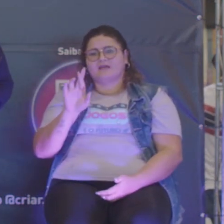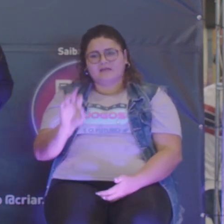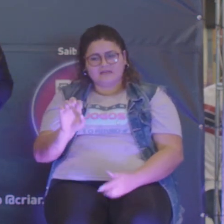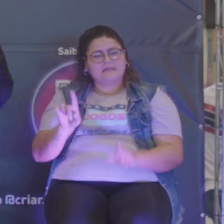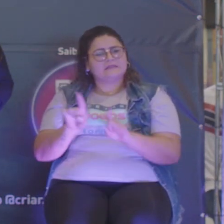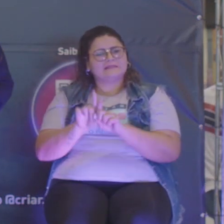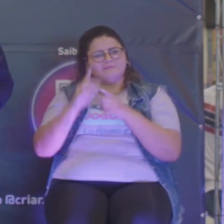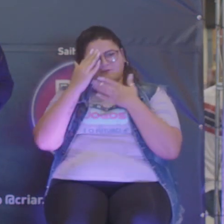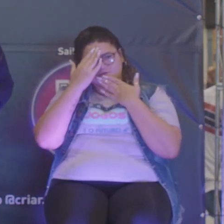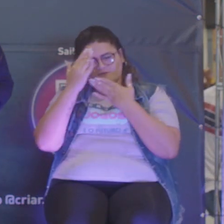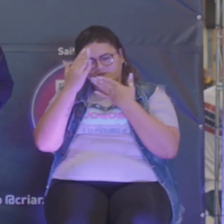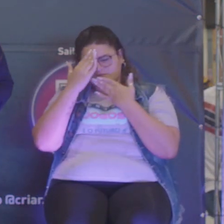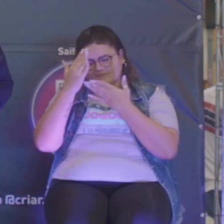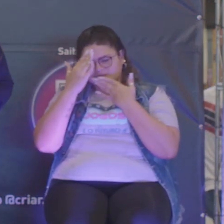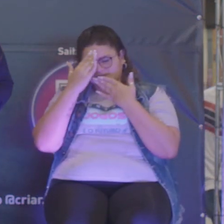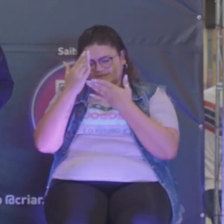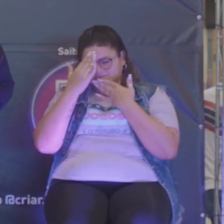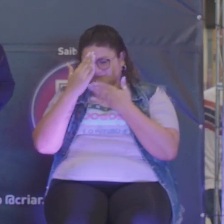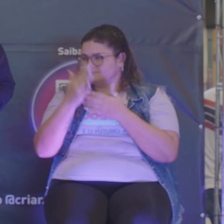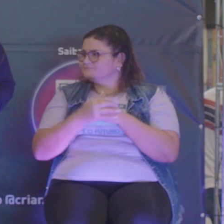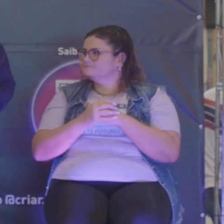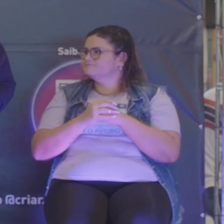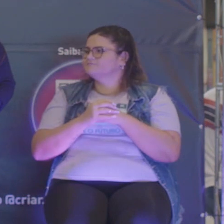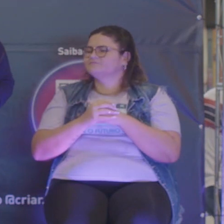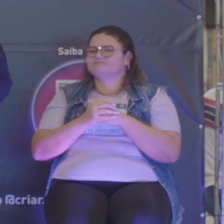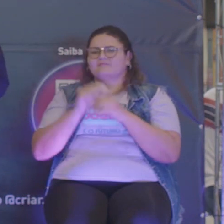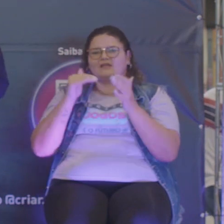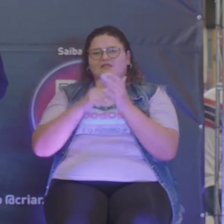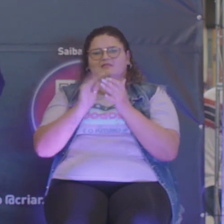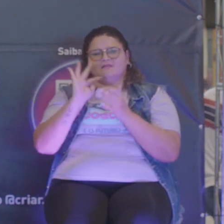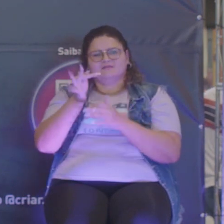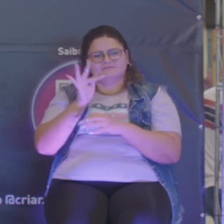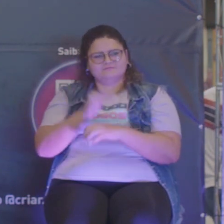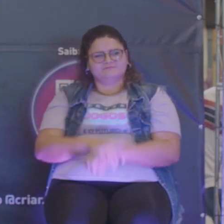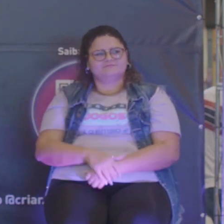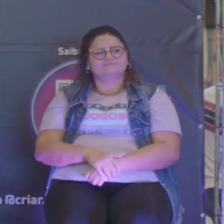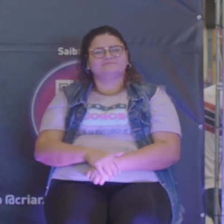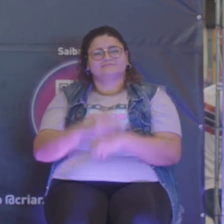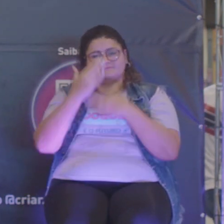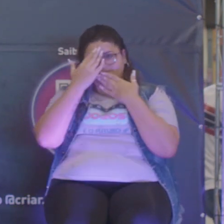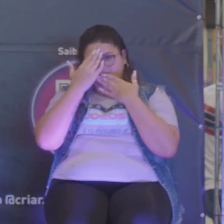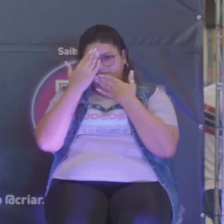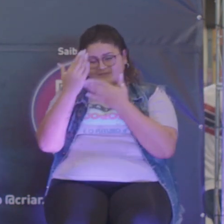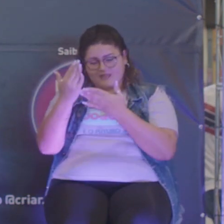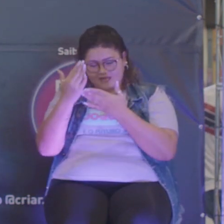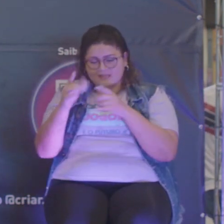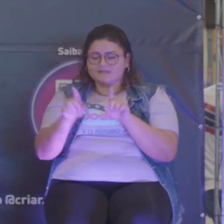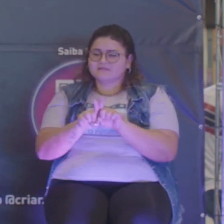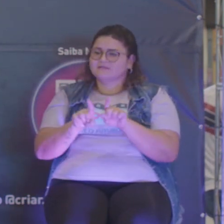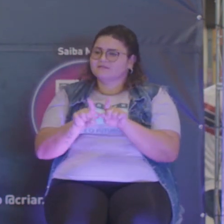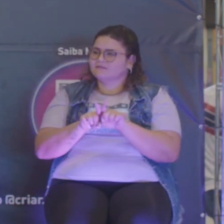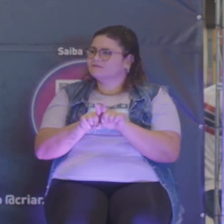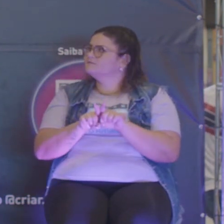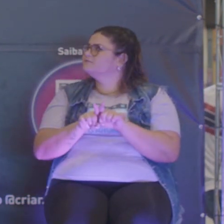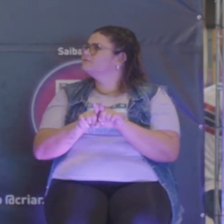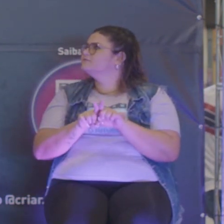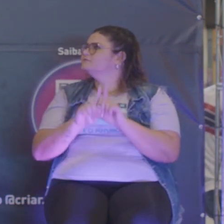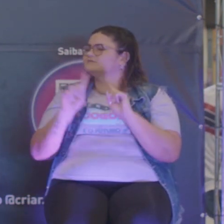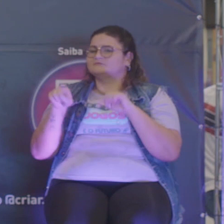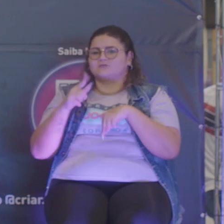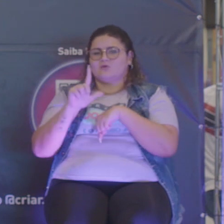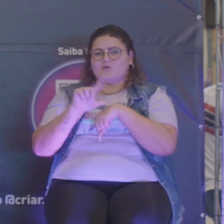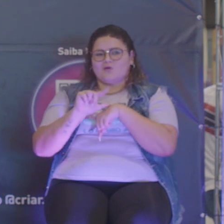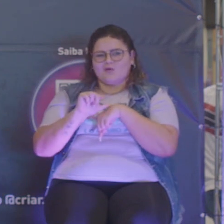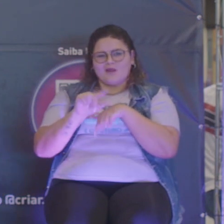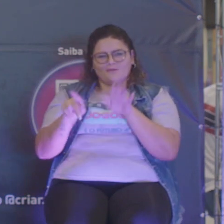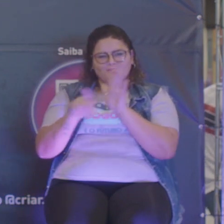E obrigada a todo mundo, um ótimo almoço, até mais. Bom, gente, só agradecer mais uma vez aí todo mundo que esteve com a gente nesse horáriozinho